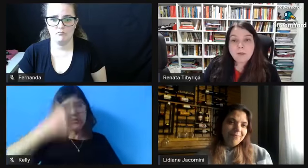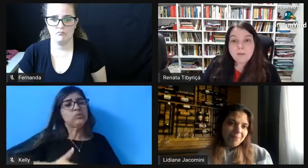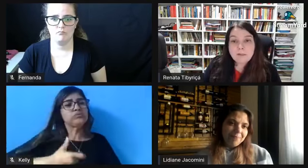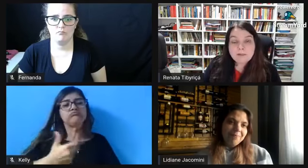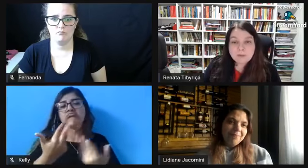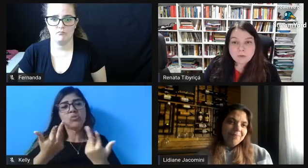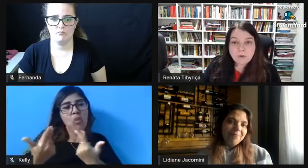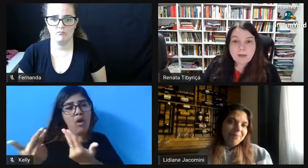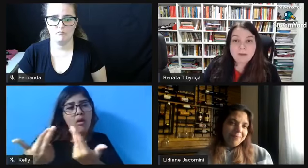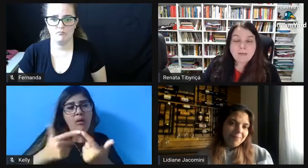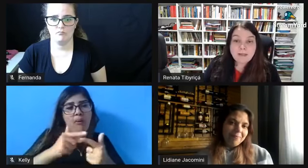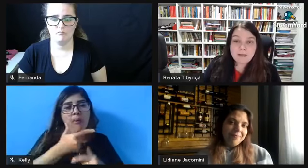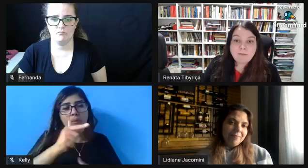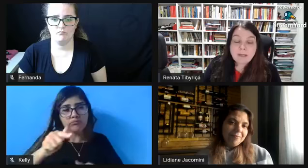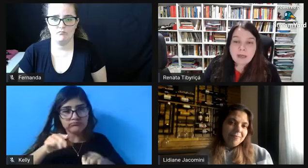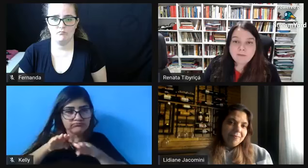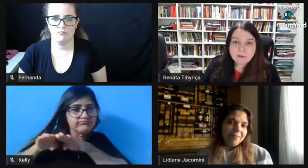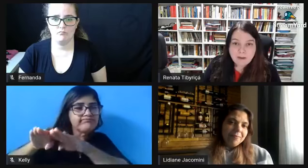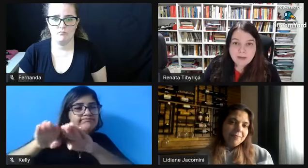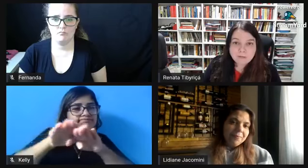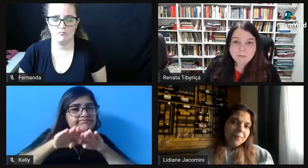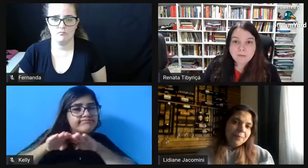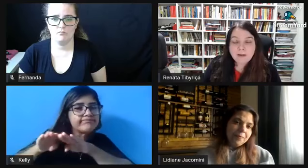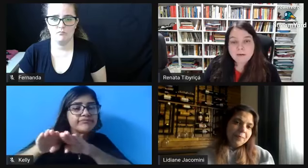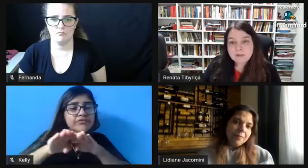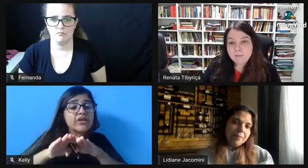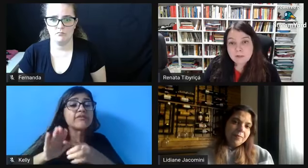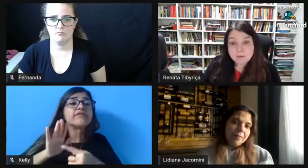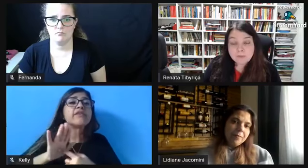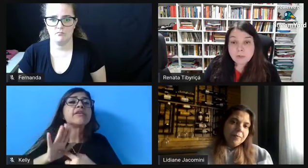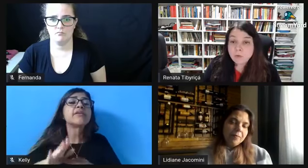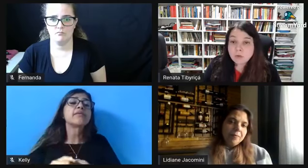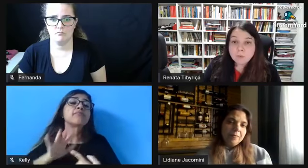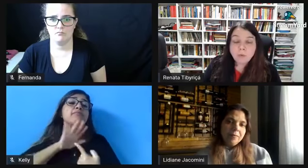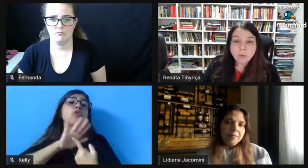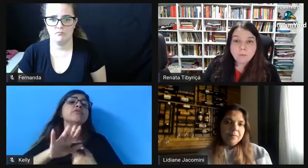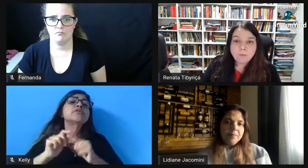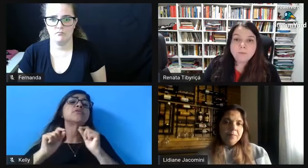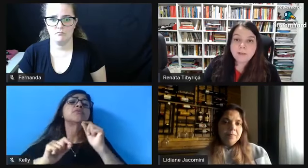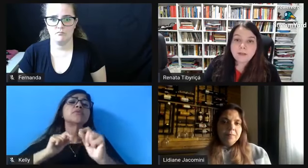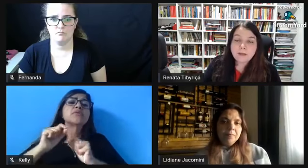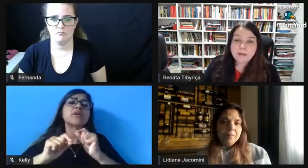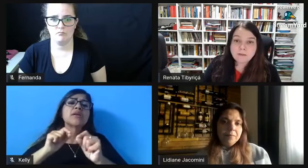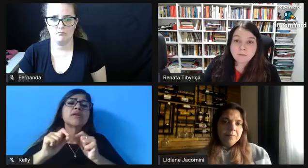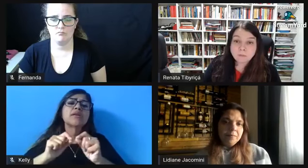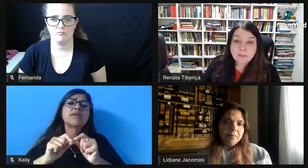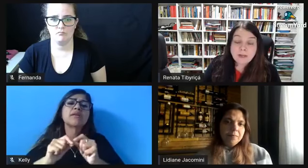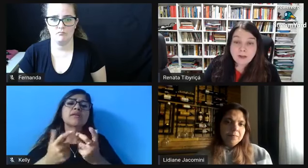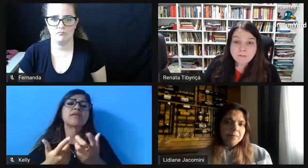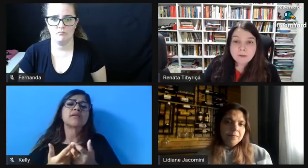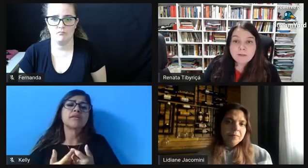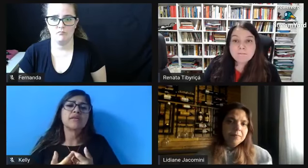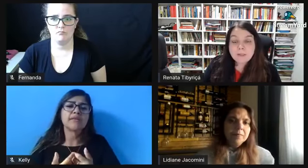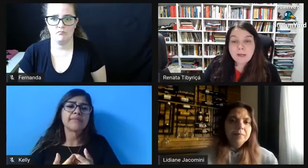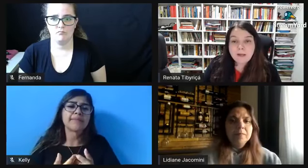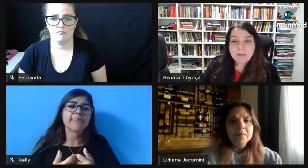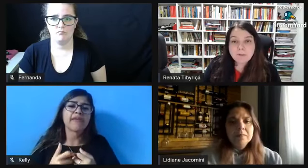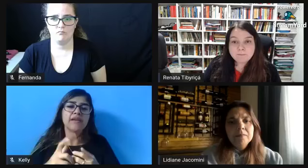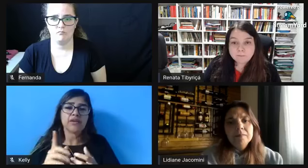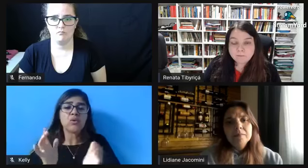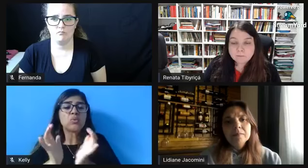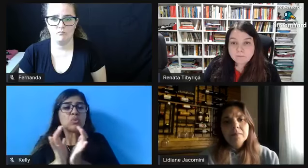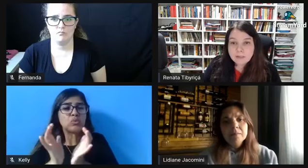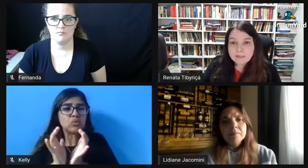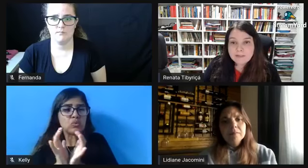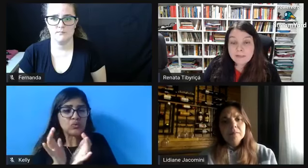tempo, mas isso ele vem reafirmado, né, praticamente é o último grupo, né, vulnerável, que